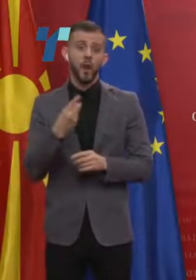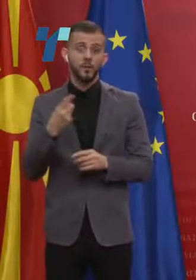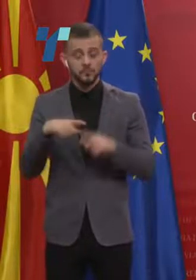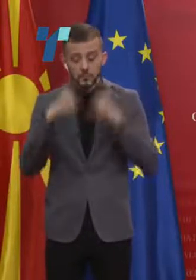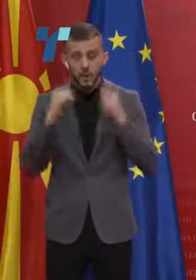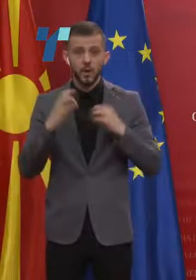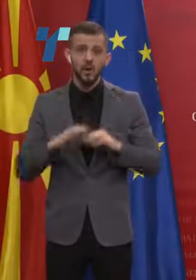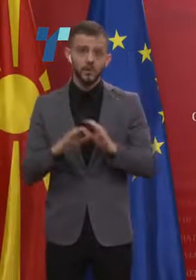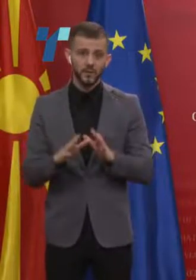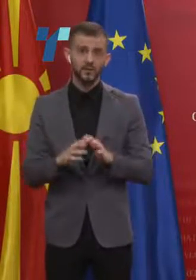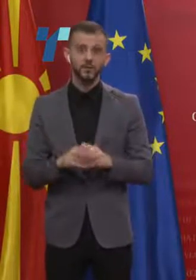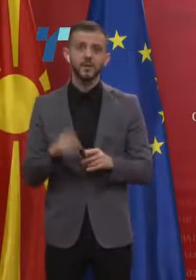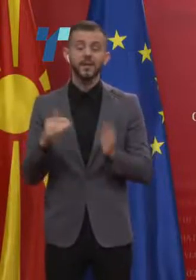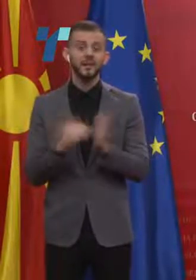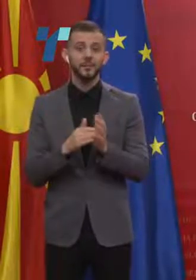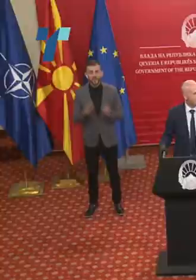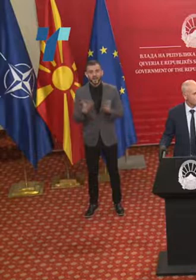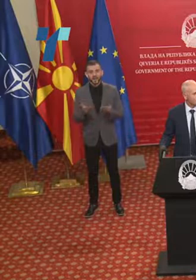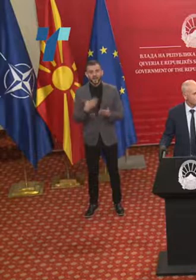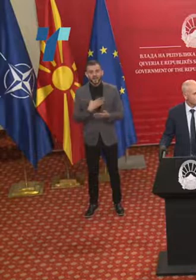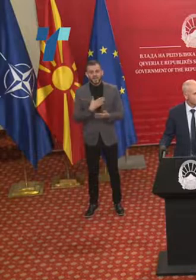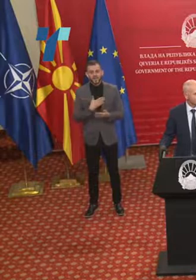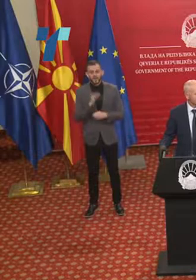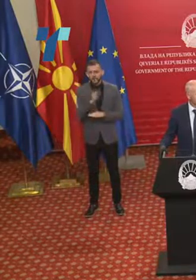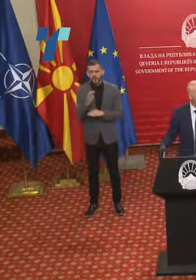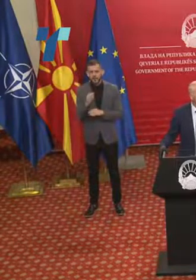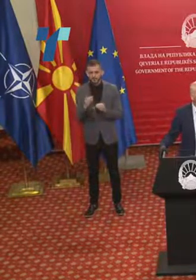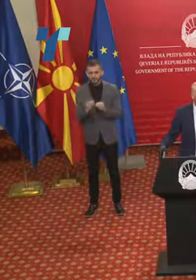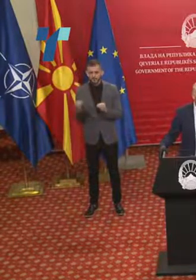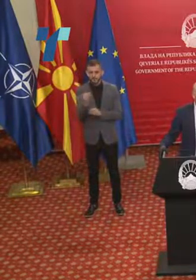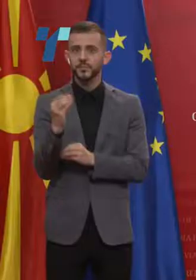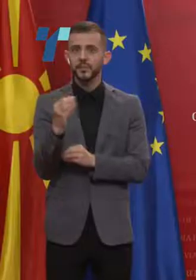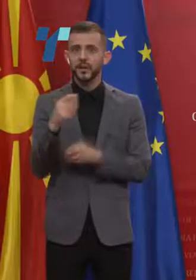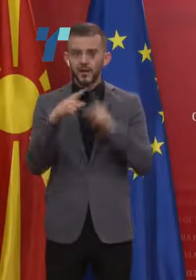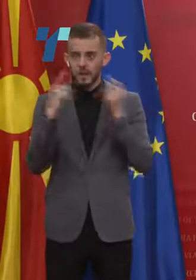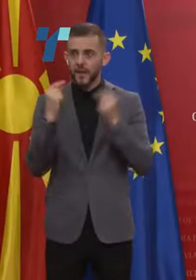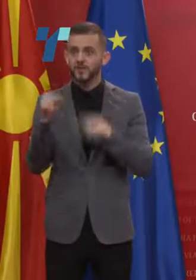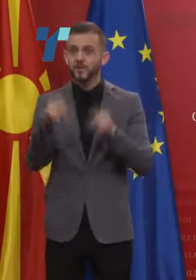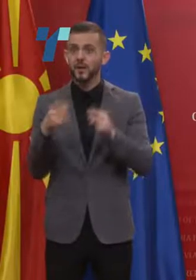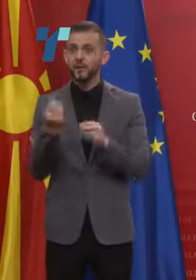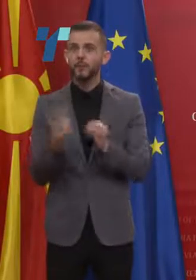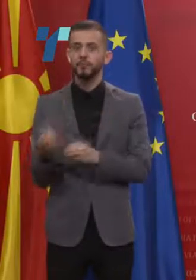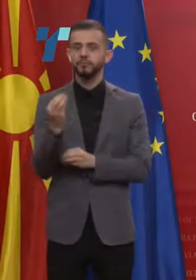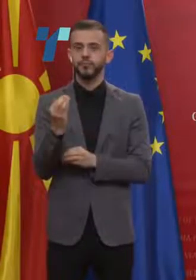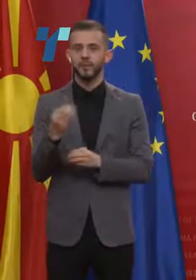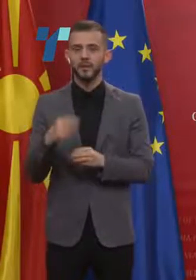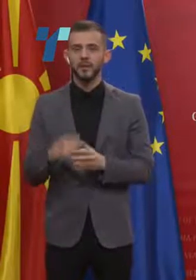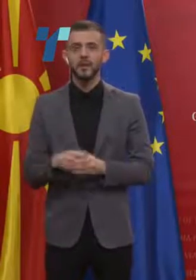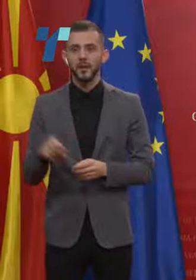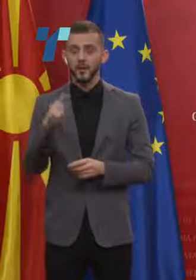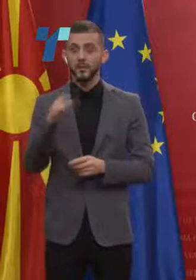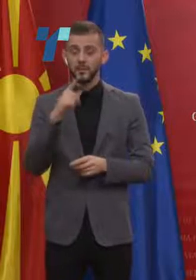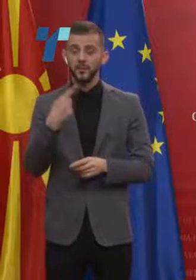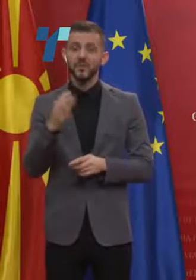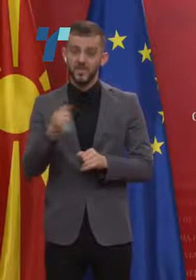нормално да припазуваме да ги заштитуваме луѓето околу нас. Пријави во врска со зголемување на цените на маските